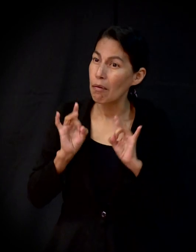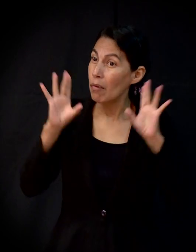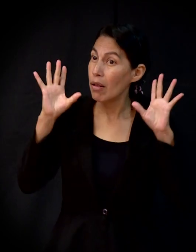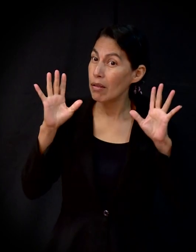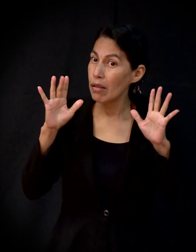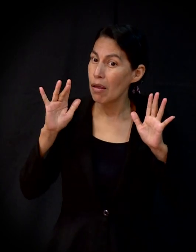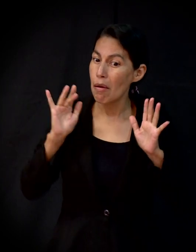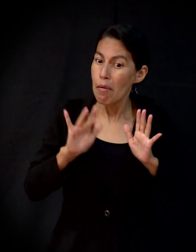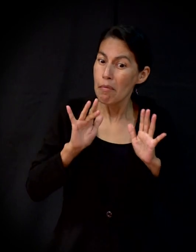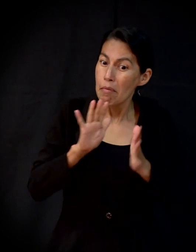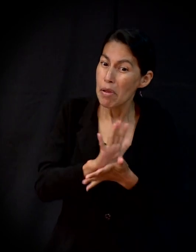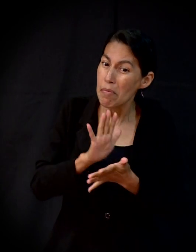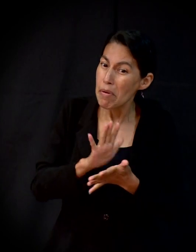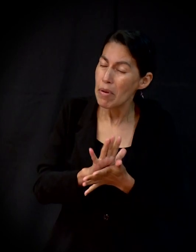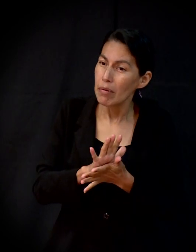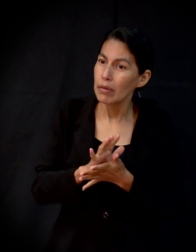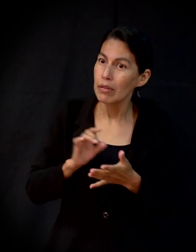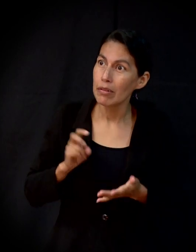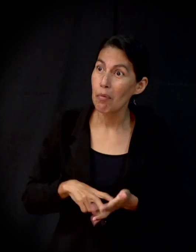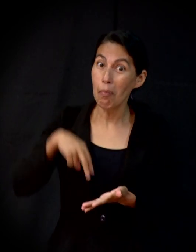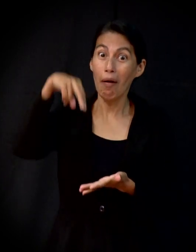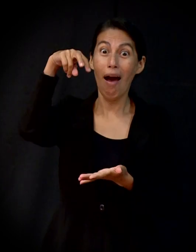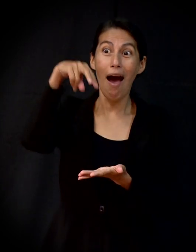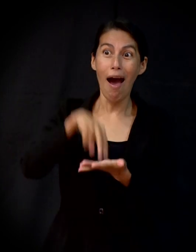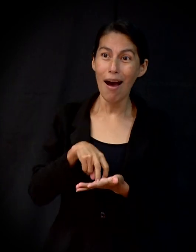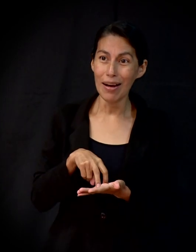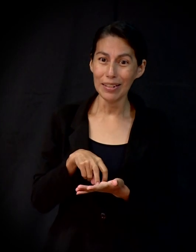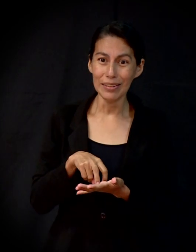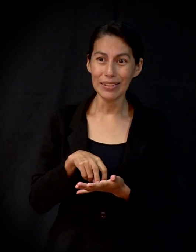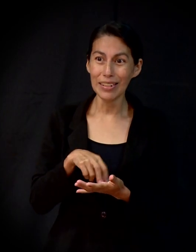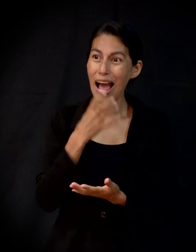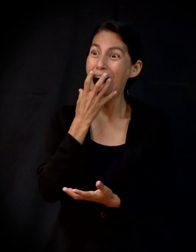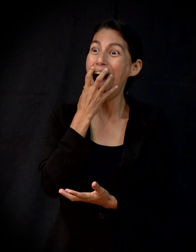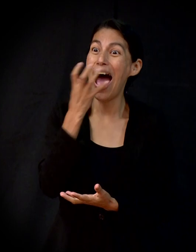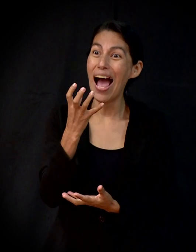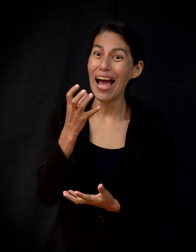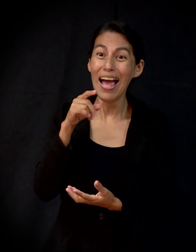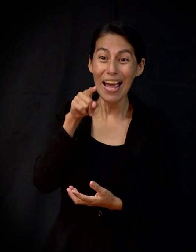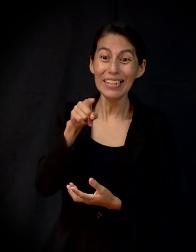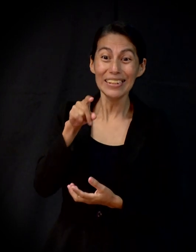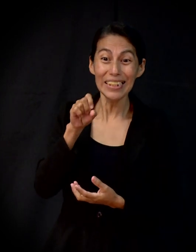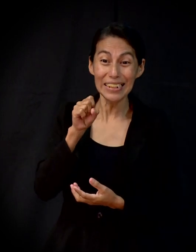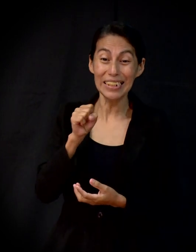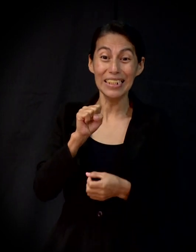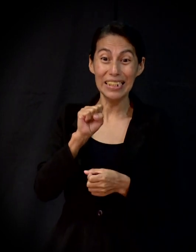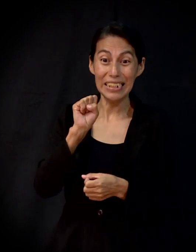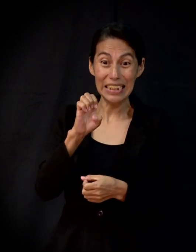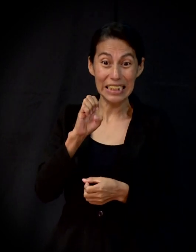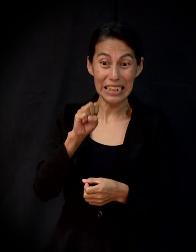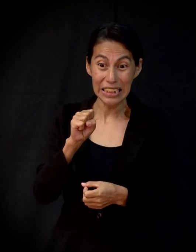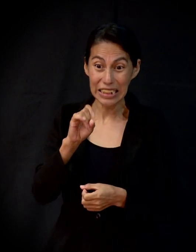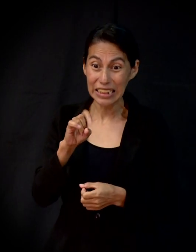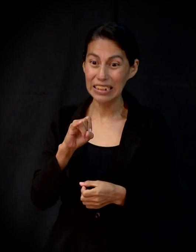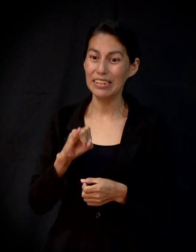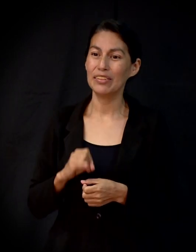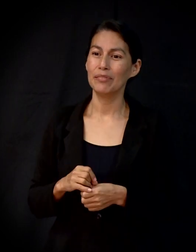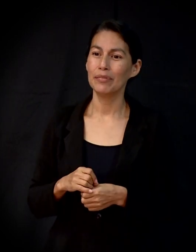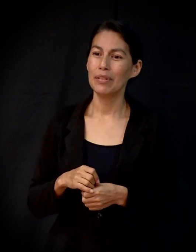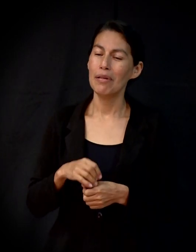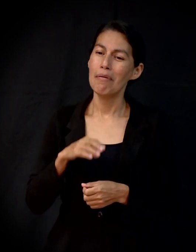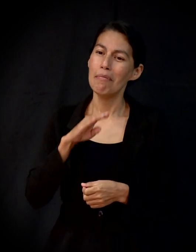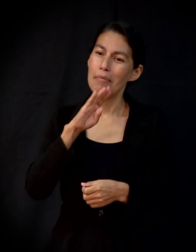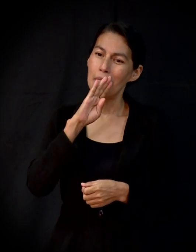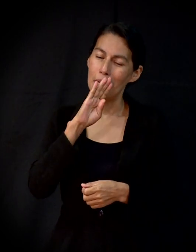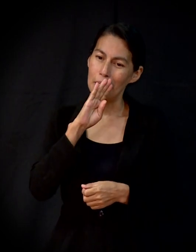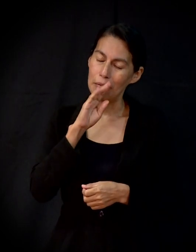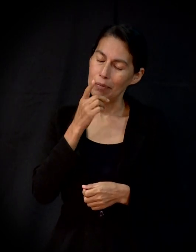pide yo salto en mi y le paré y dije ¡eso es difícil! Pero